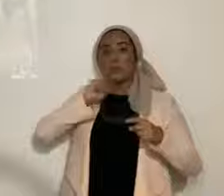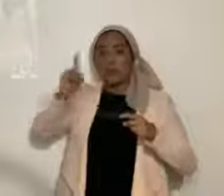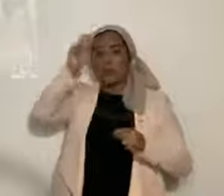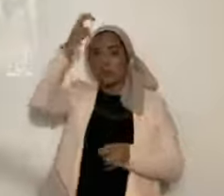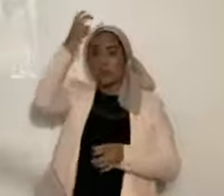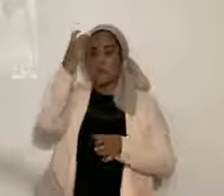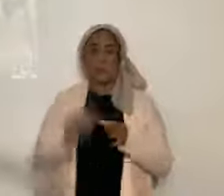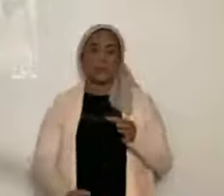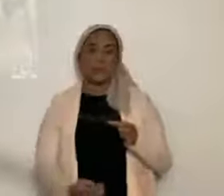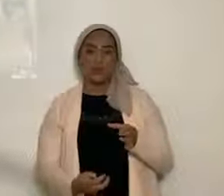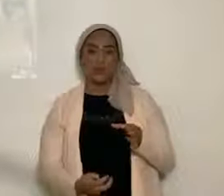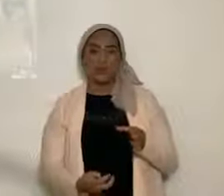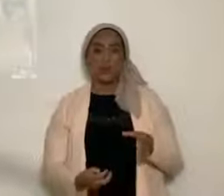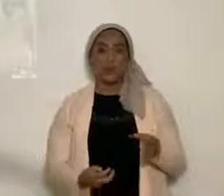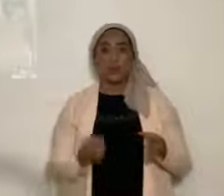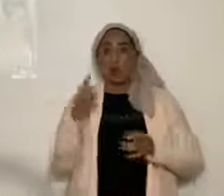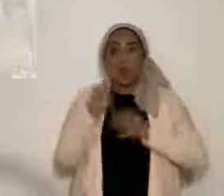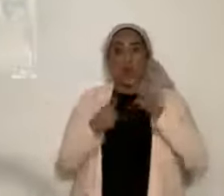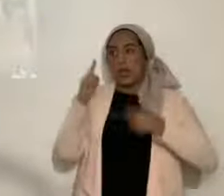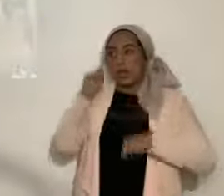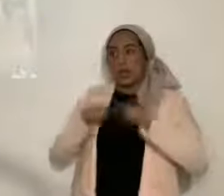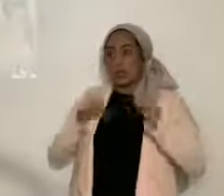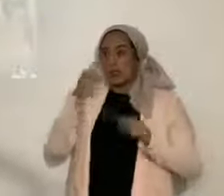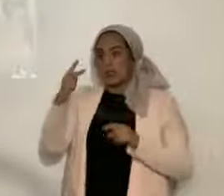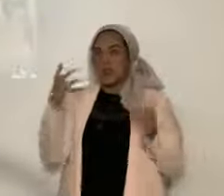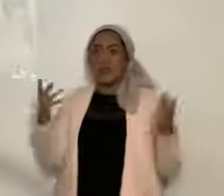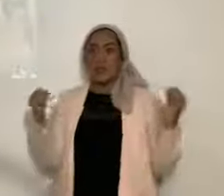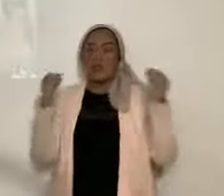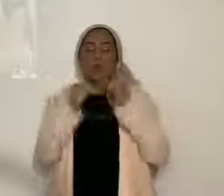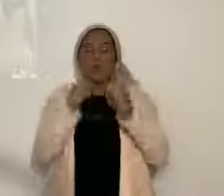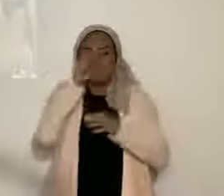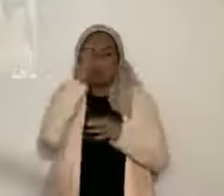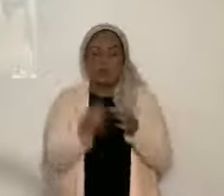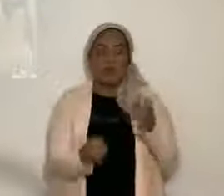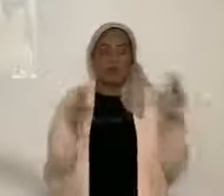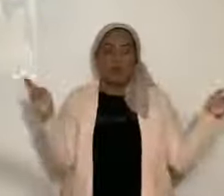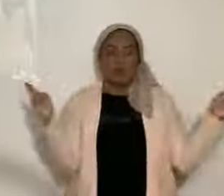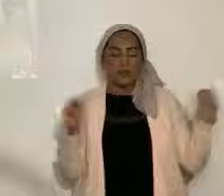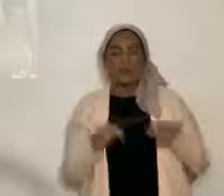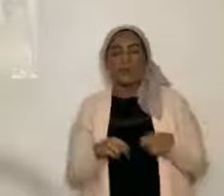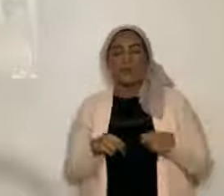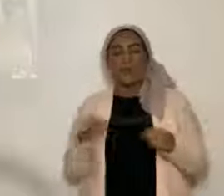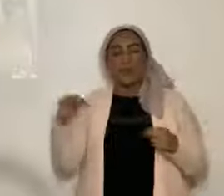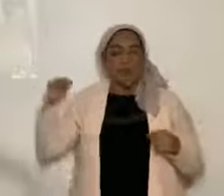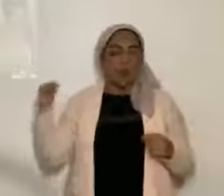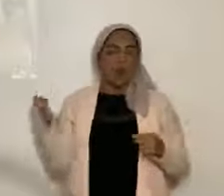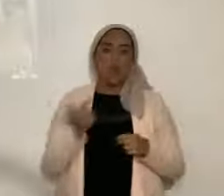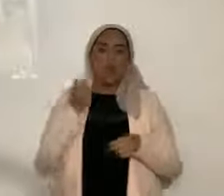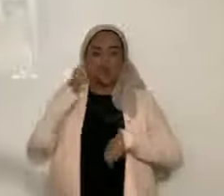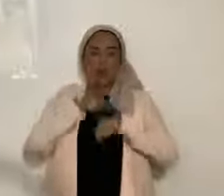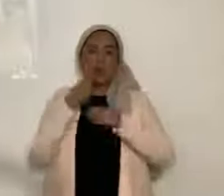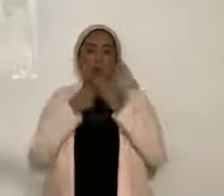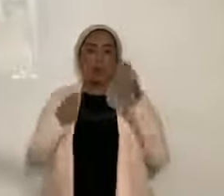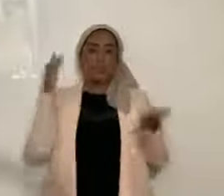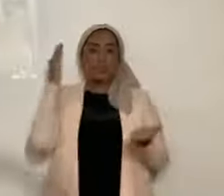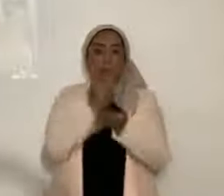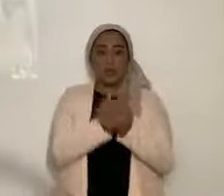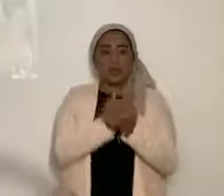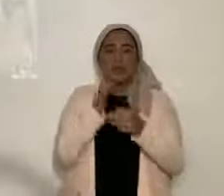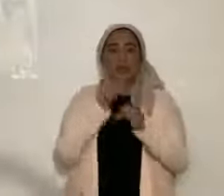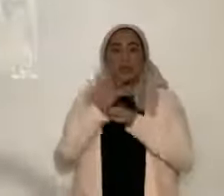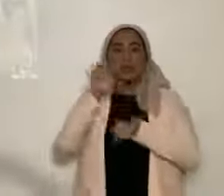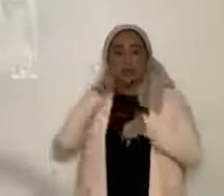cayendo. Y los que no se ven, imagínense, ¿cuántos ya cayeron? Todo el tiempo, entonces dice, lo que lo detiene a fin de que a su